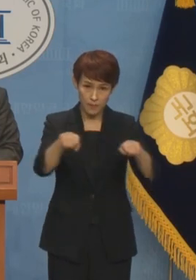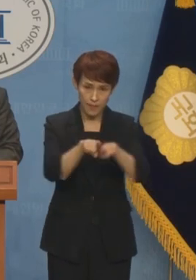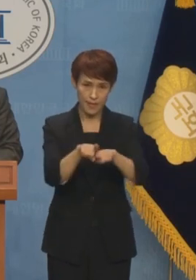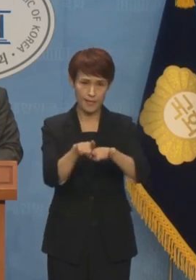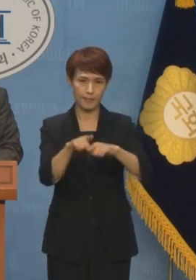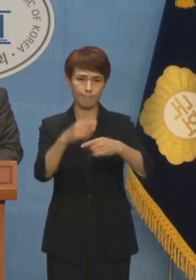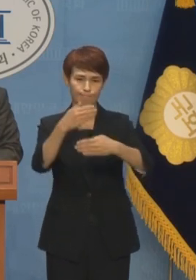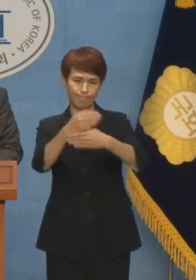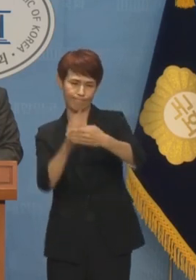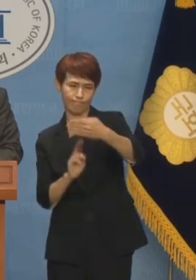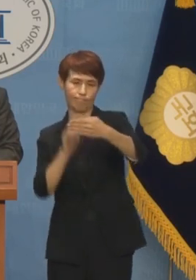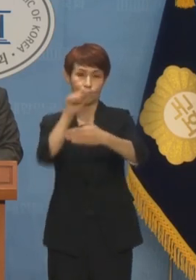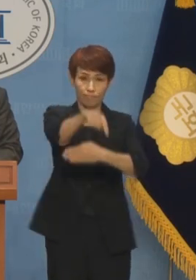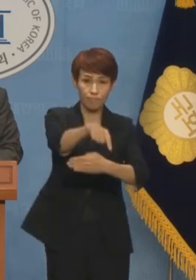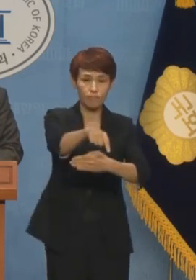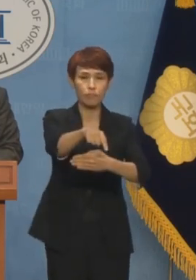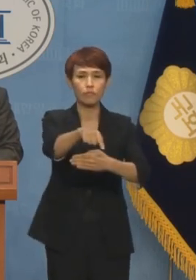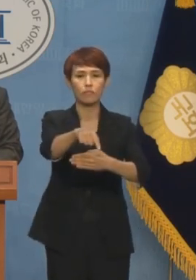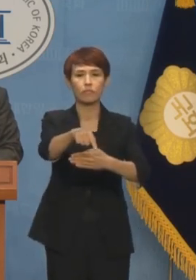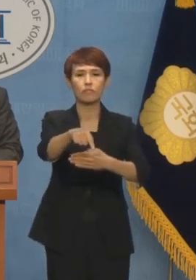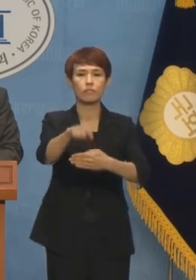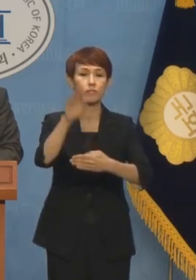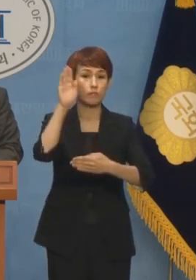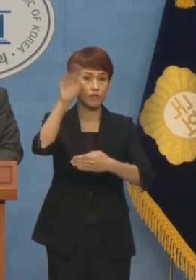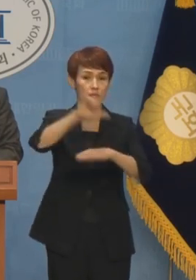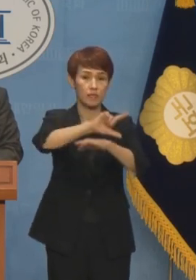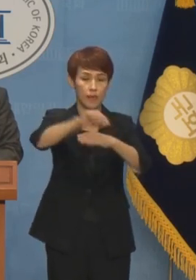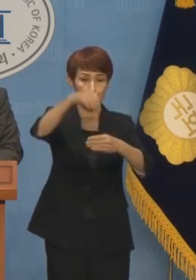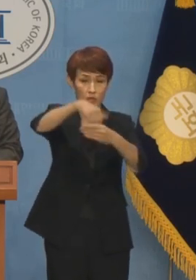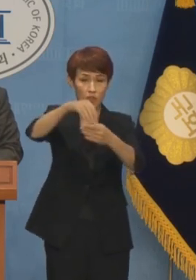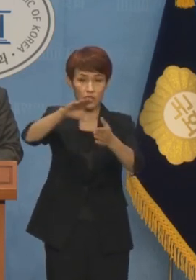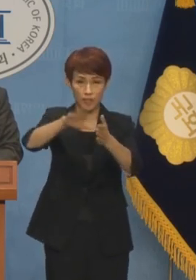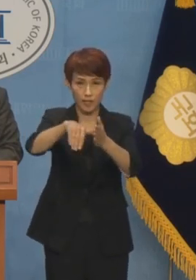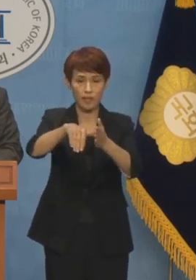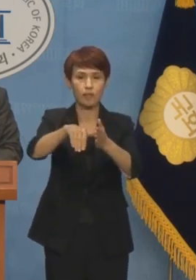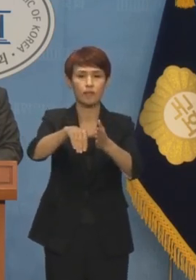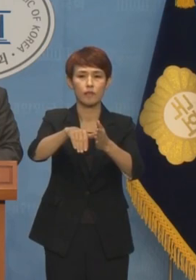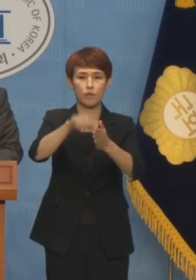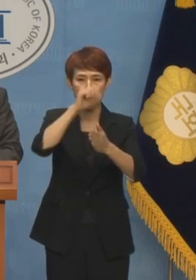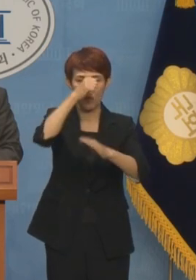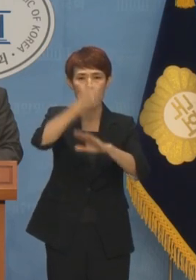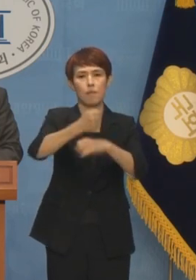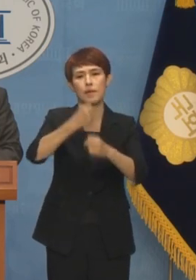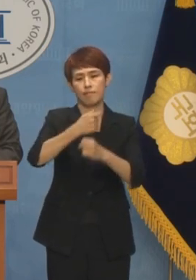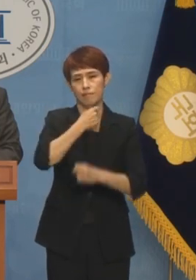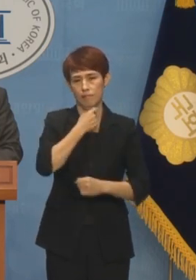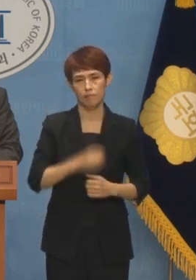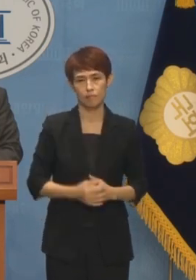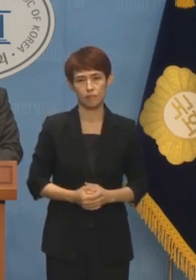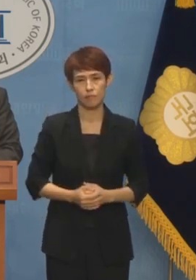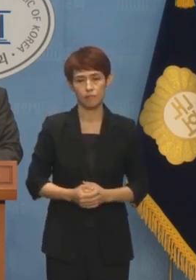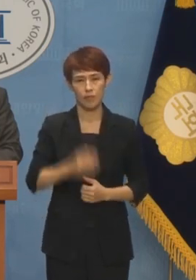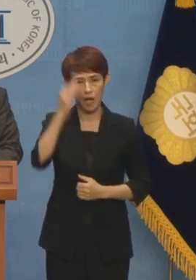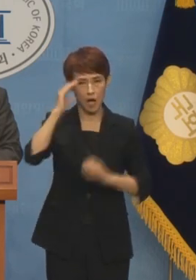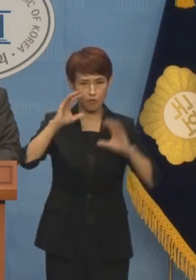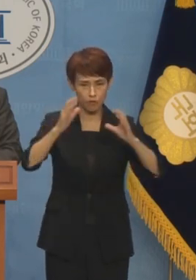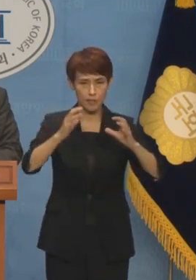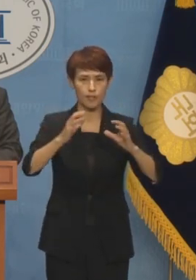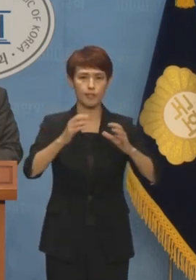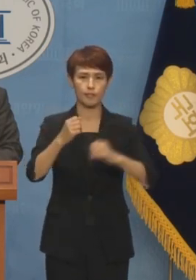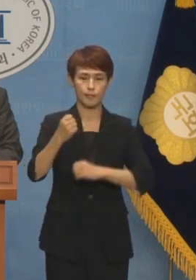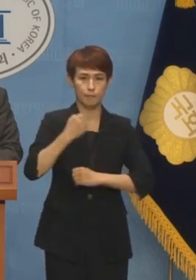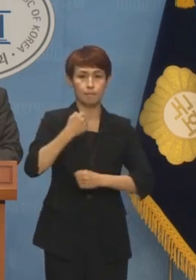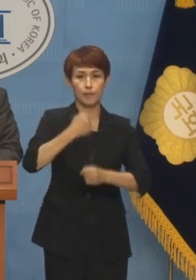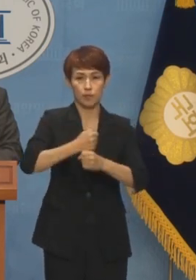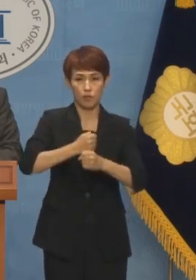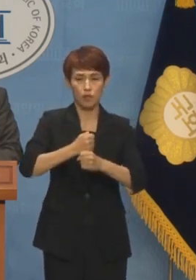넘어 다가오는 지방선거에서 지방정부의 수권정당이 될 것이고 그 힘으로 대한민국의 수권정당이 되어